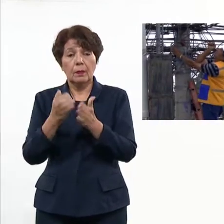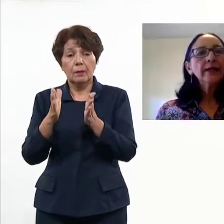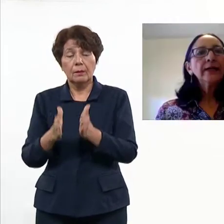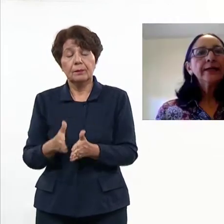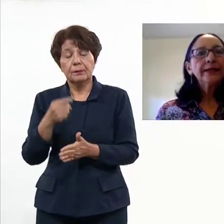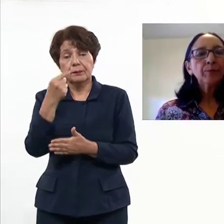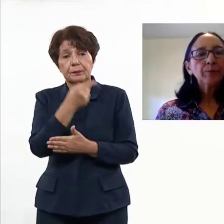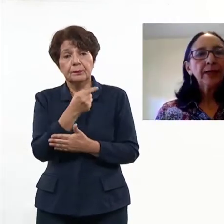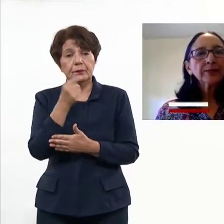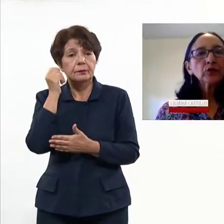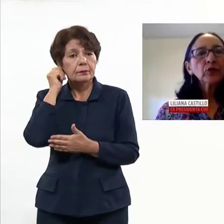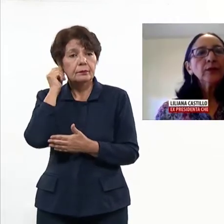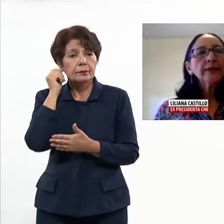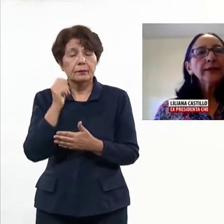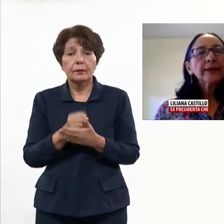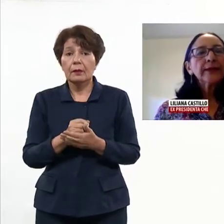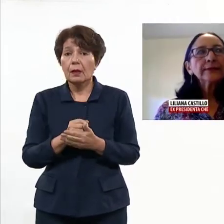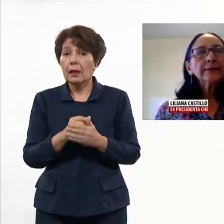castillo